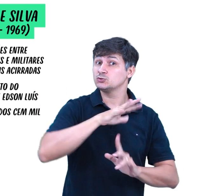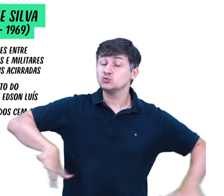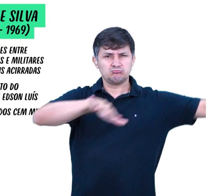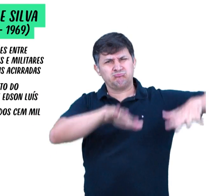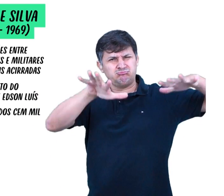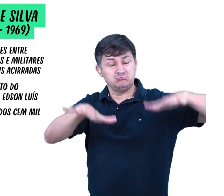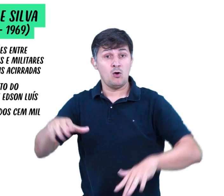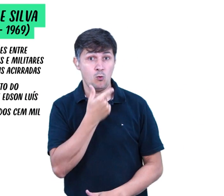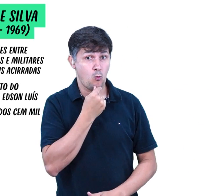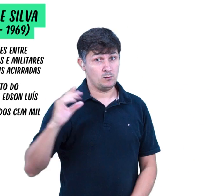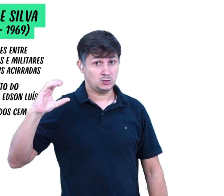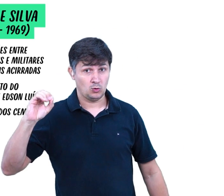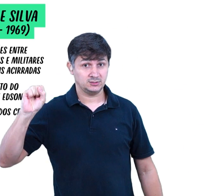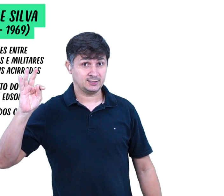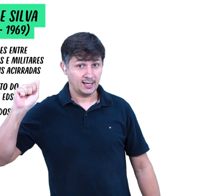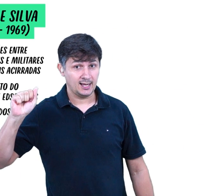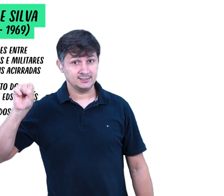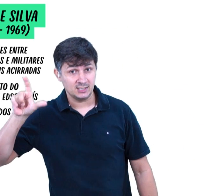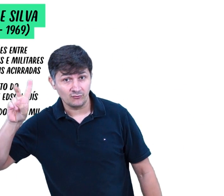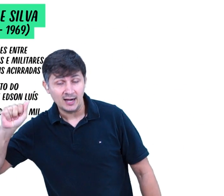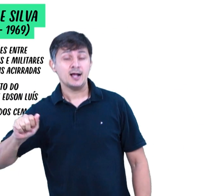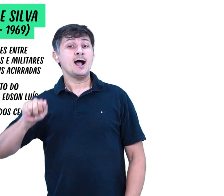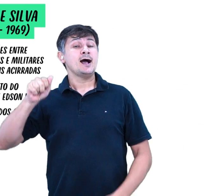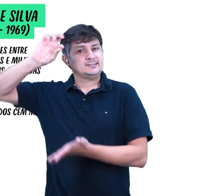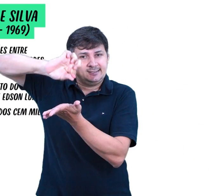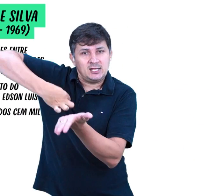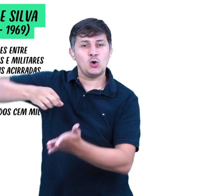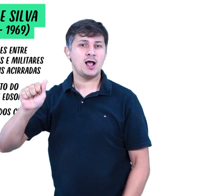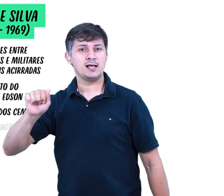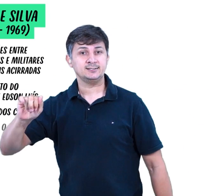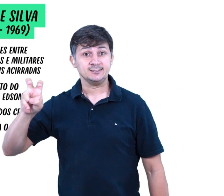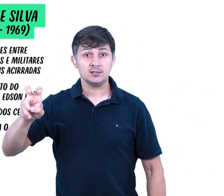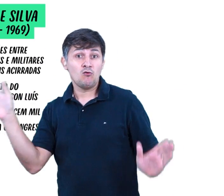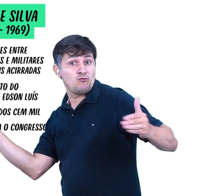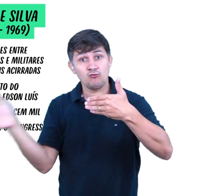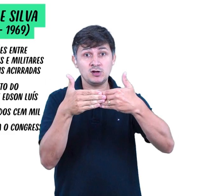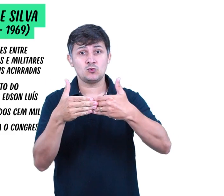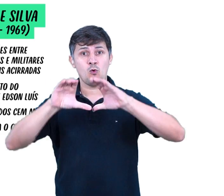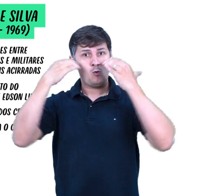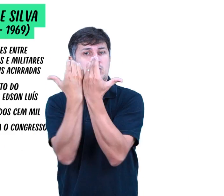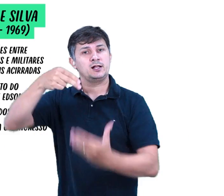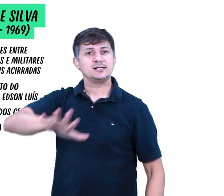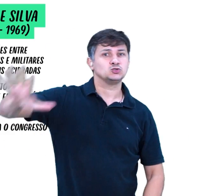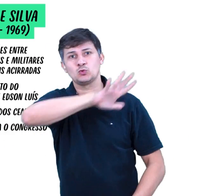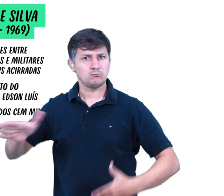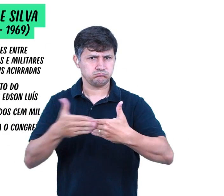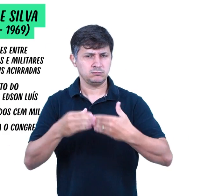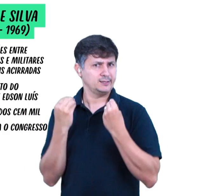e artistas. Em resposta, Costa e Silva assinou o ato institucional número 5, fechando o Congresso Nacional, dando